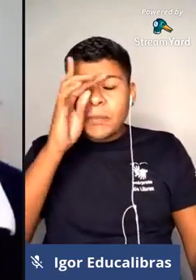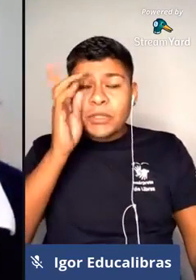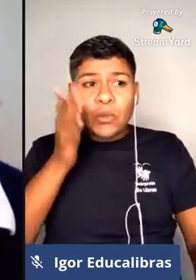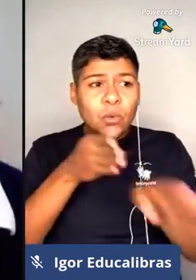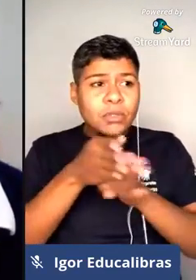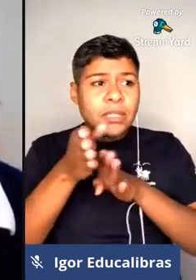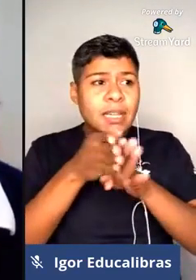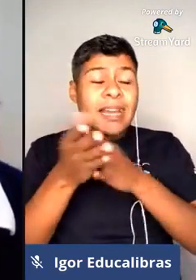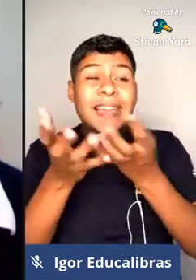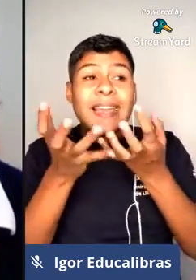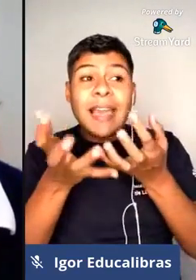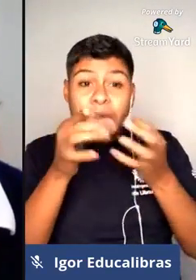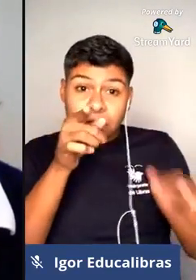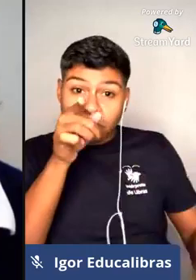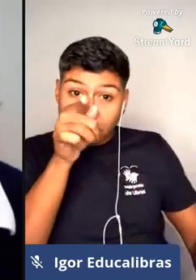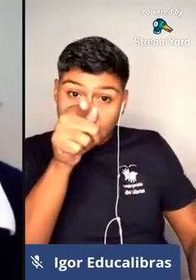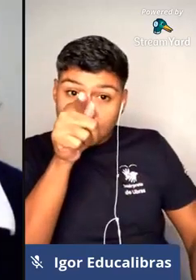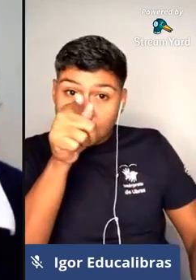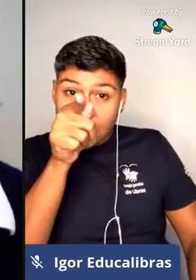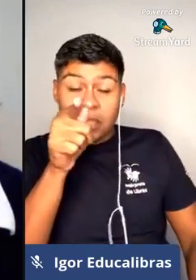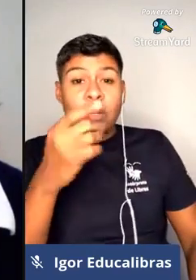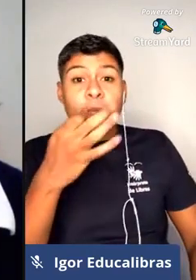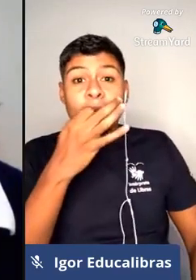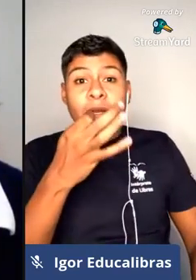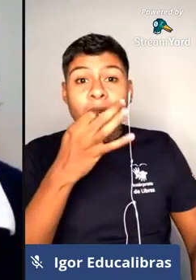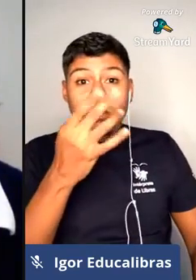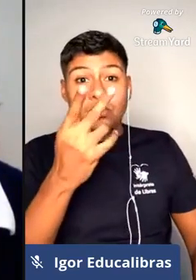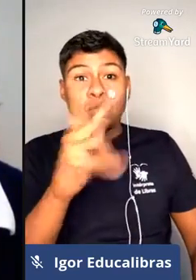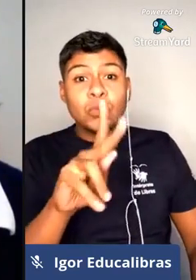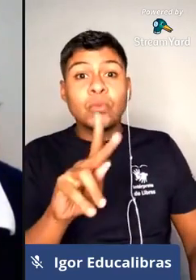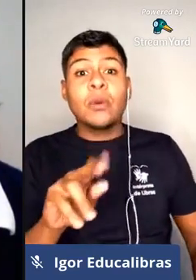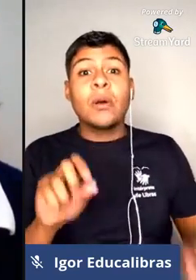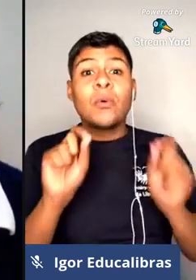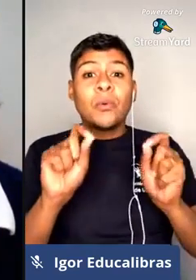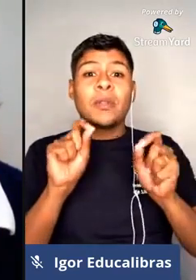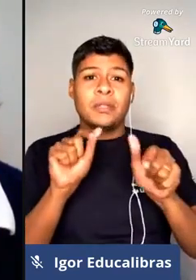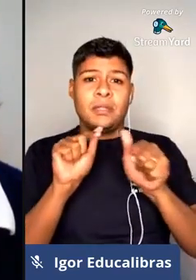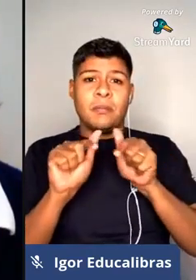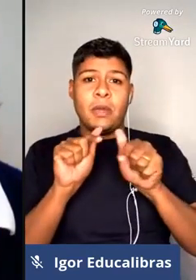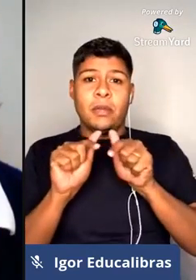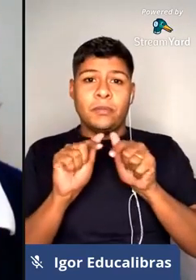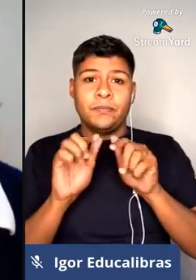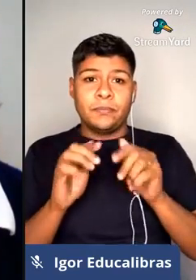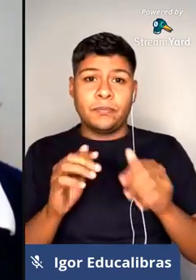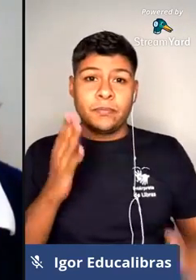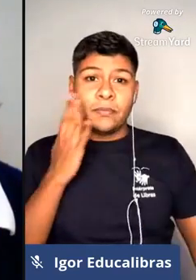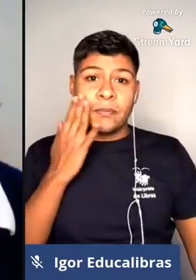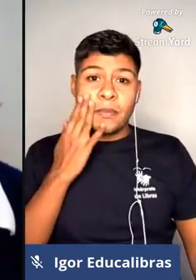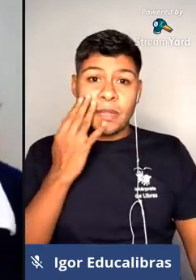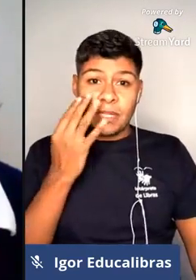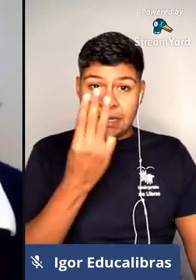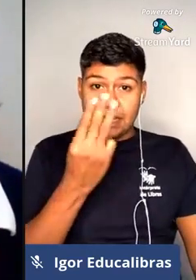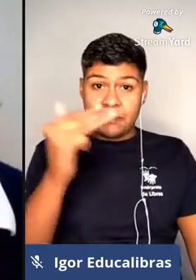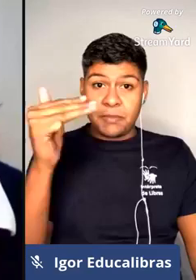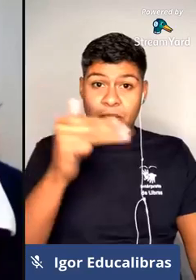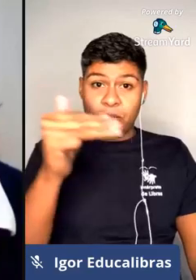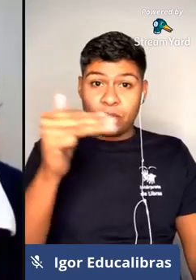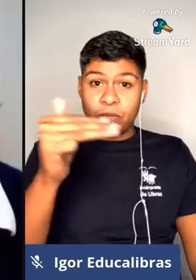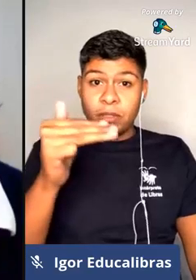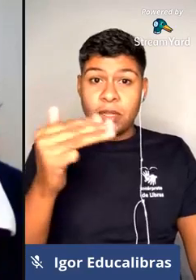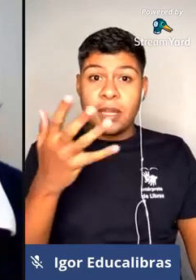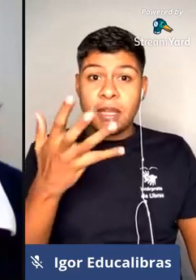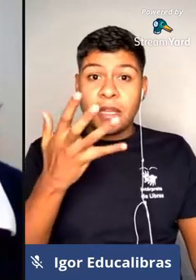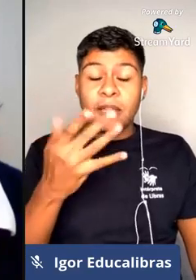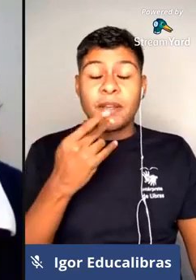quero muito a sua opinião sobre esse trabalho. Bom, nós temos só mais 3 minutos. Eu queria que você fizesse as